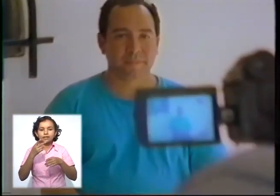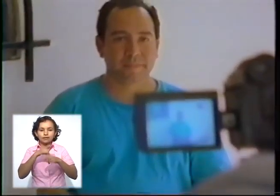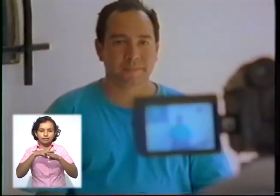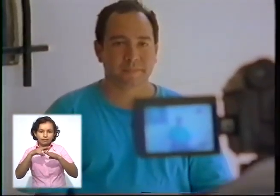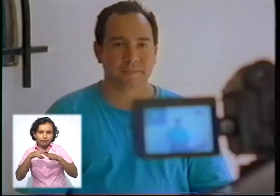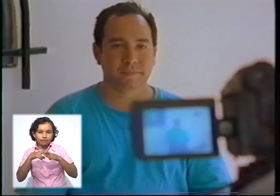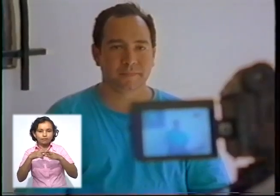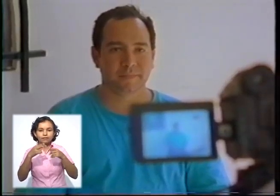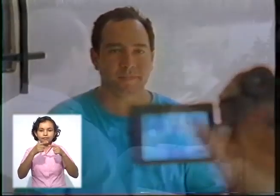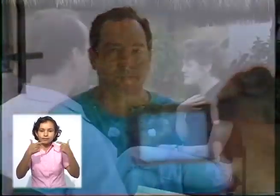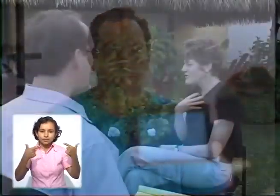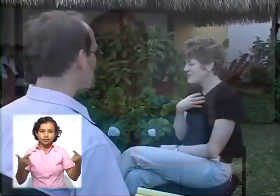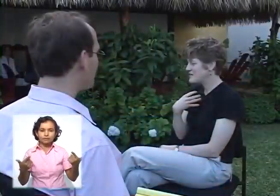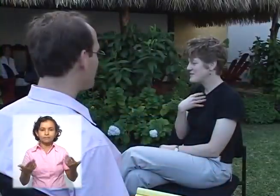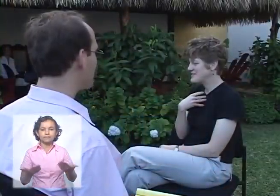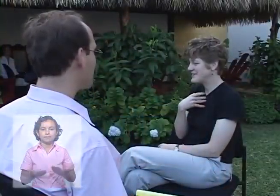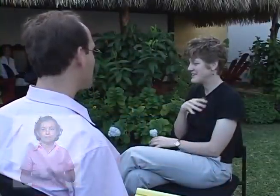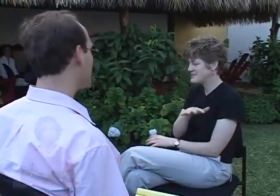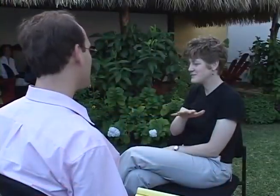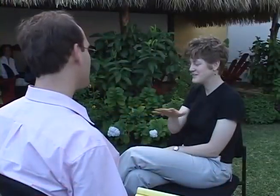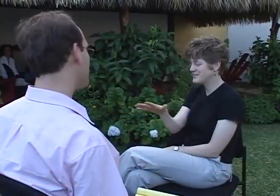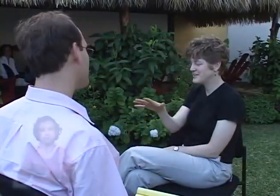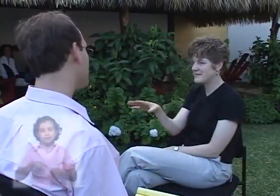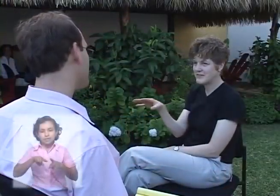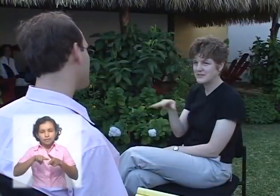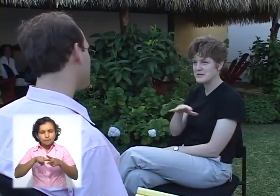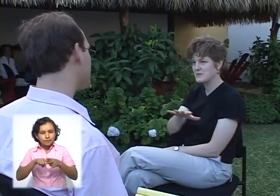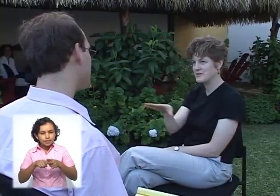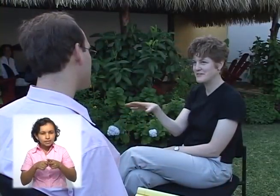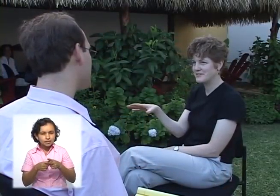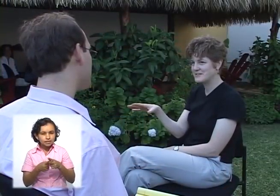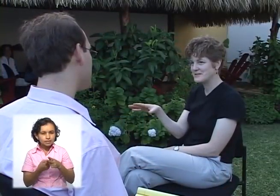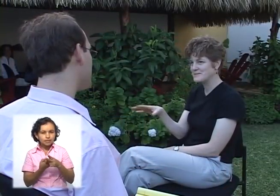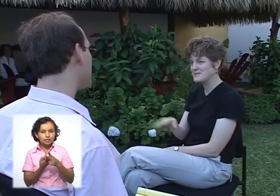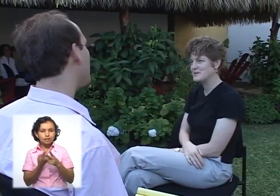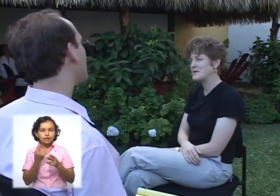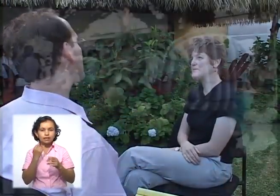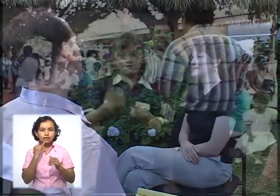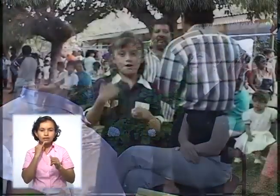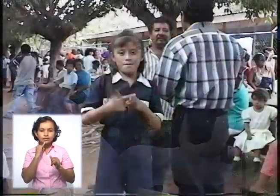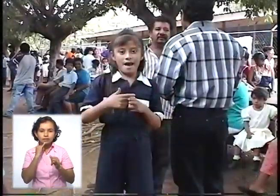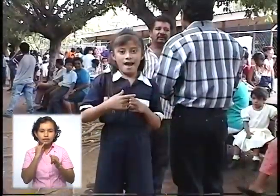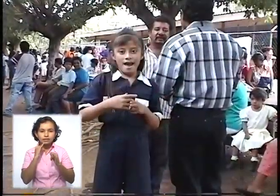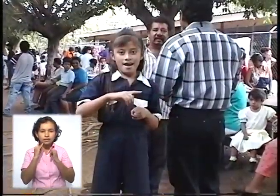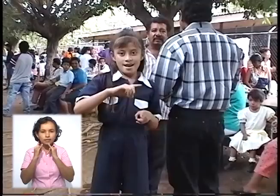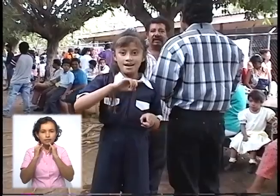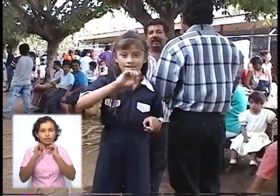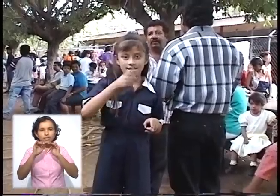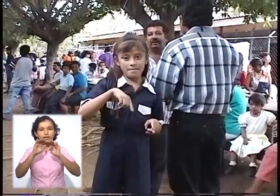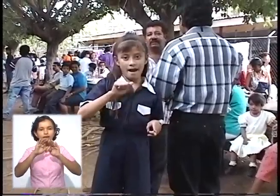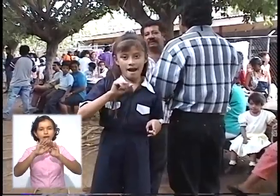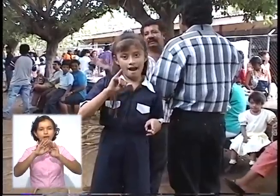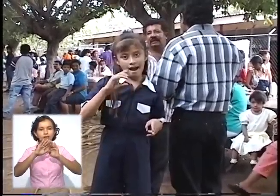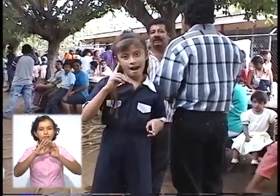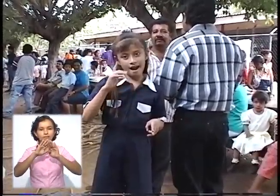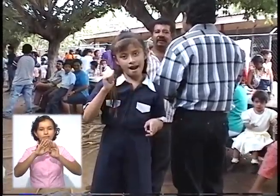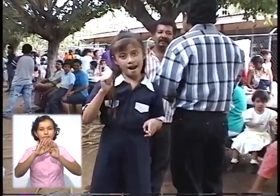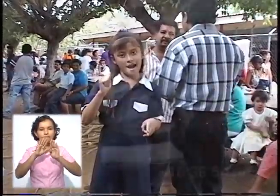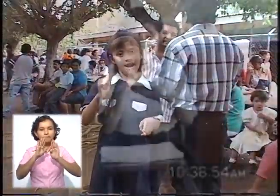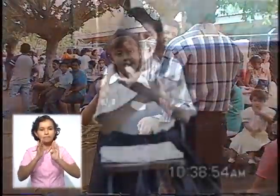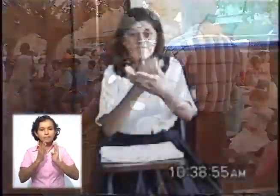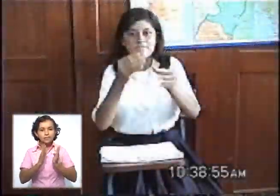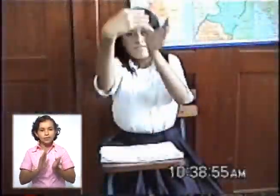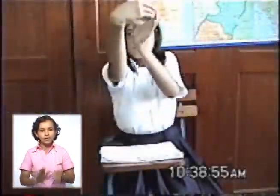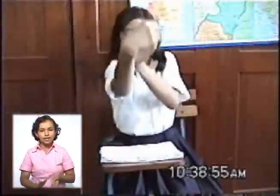propias reglas y matices. La lingüista Ansegas lleva casi 20 años documentando cómo cambia el idioma en las